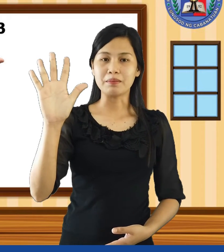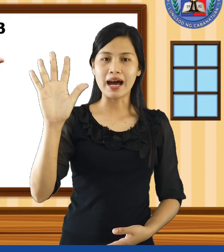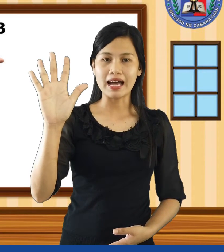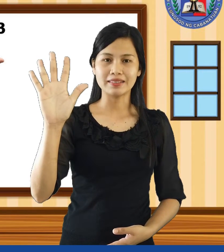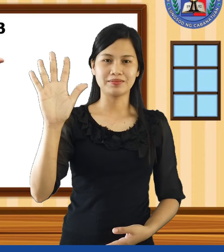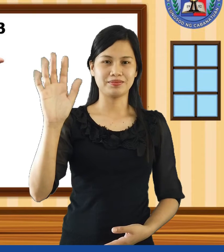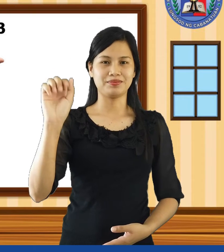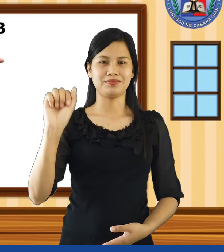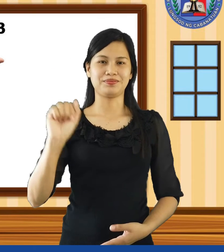Lima.